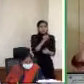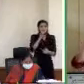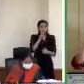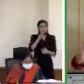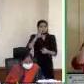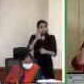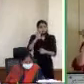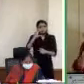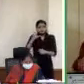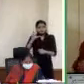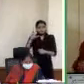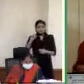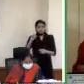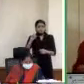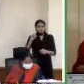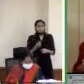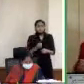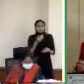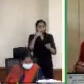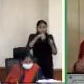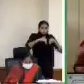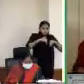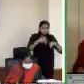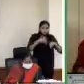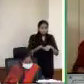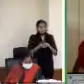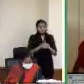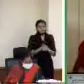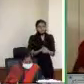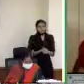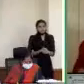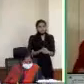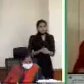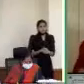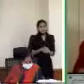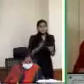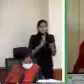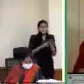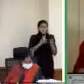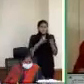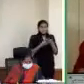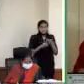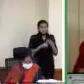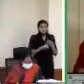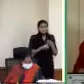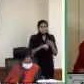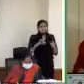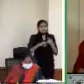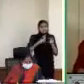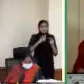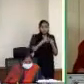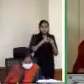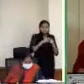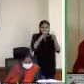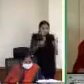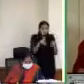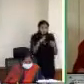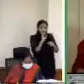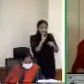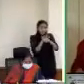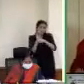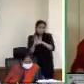1,25,059 डमी ब्रेल बैलेट पेपर मुद्रित, संस्थान की वेबसाइट तथा सोशल मीडिया पर 60 सुगम्य